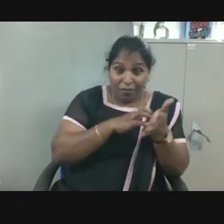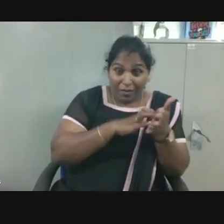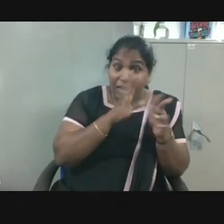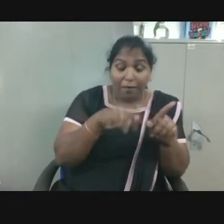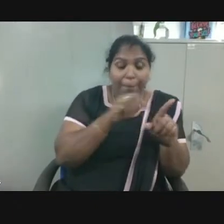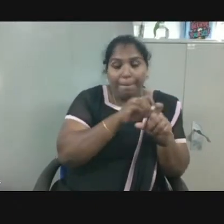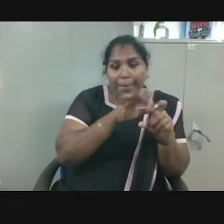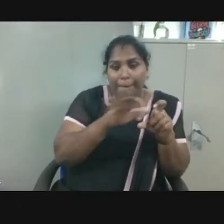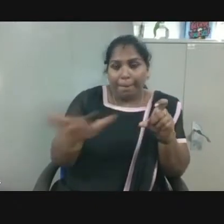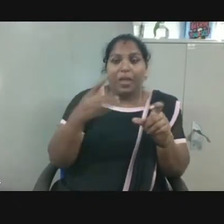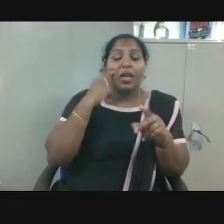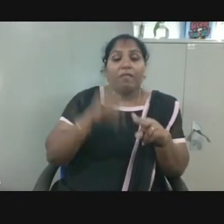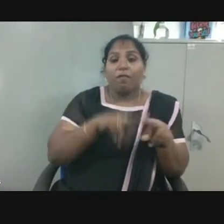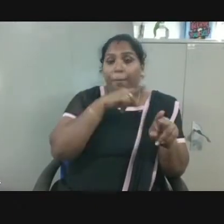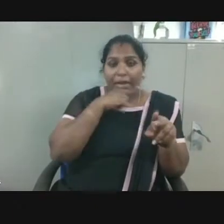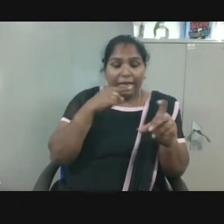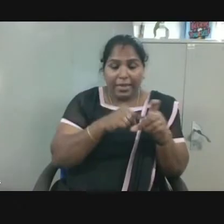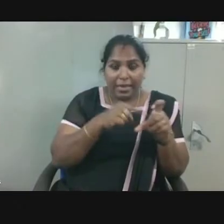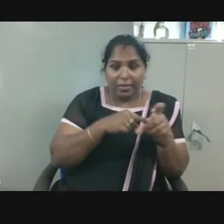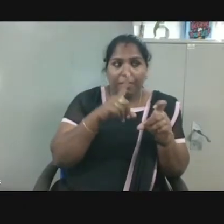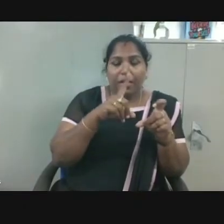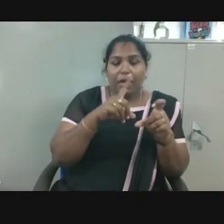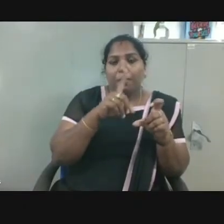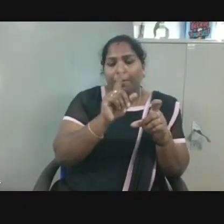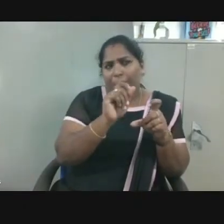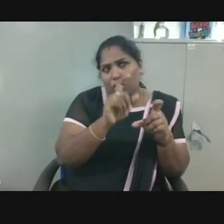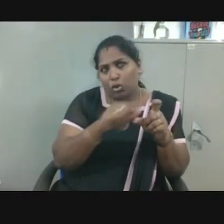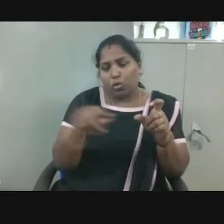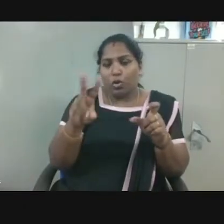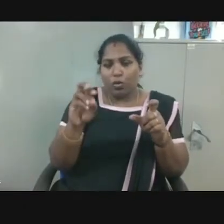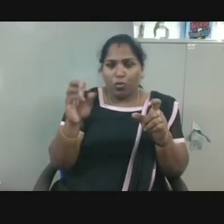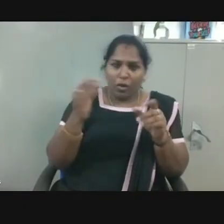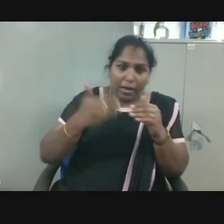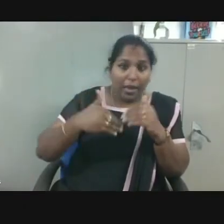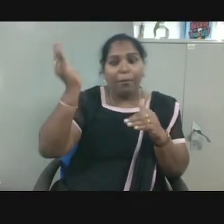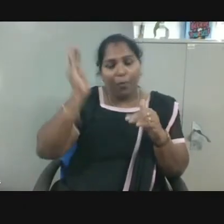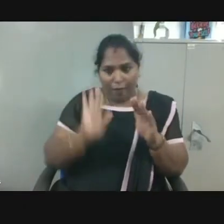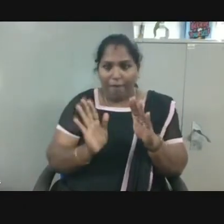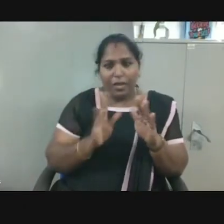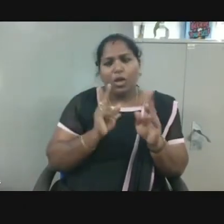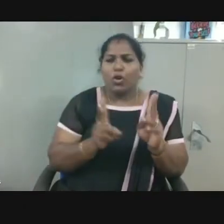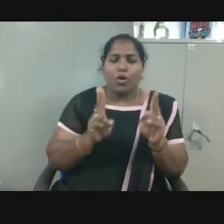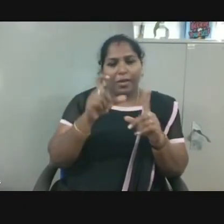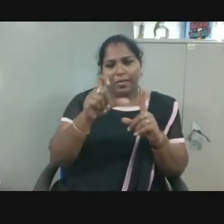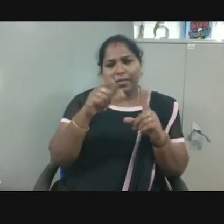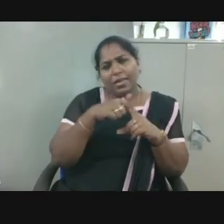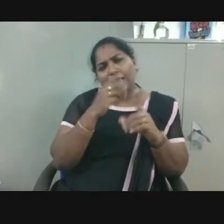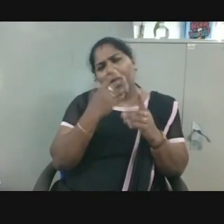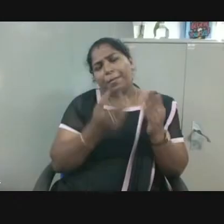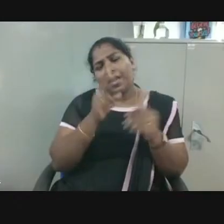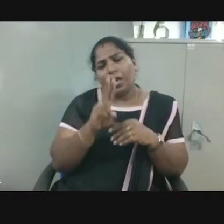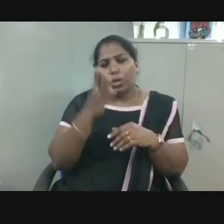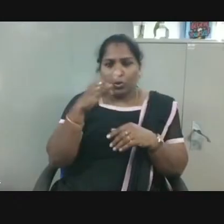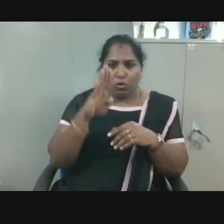മുതൽ 200 വരെ കൂടും. 200 മടങ്ങ് കൂടും. അപ്പം ഒരു നോർമലി ഇപ്പൊ ഒരു CPK ഒരു 290 വരെ വരുന്ന